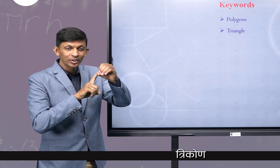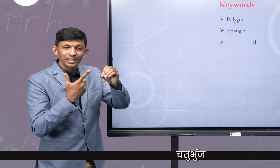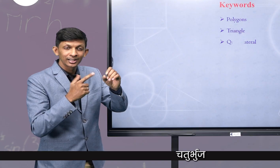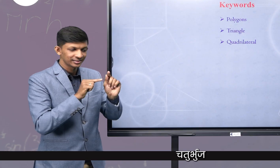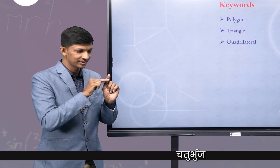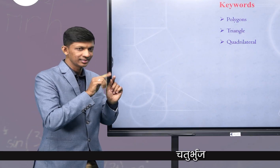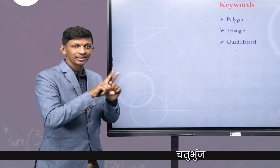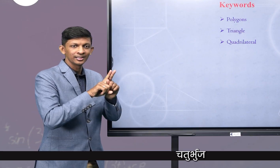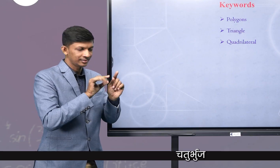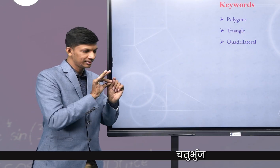चतुर्भुज,